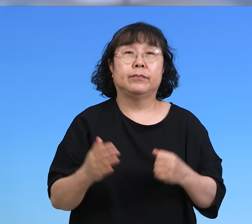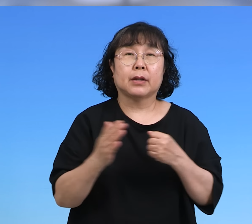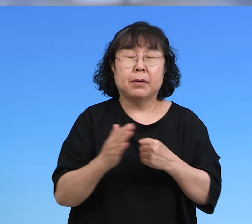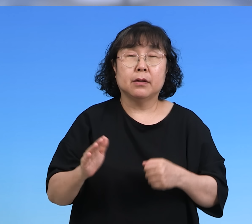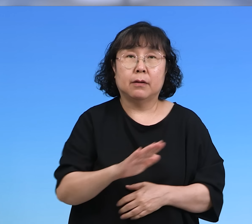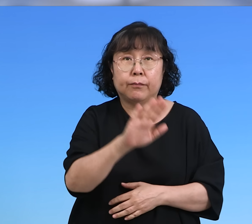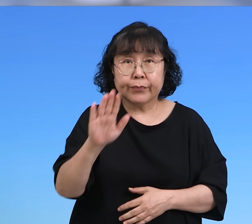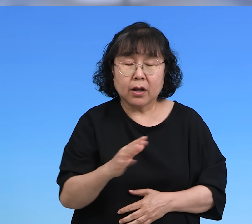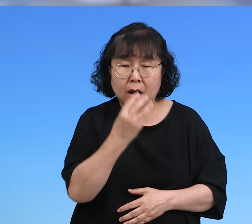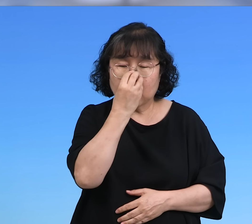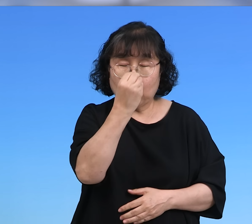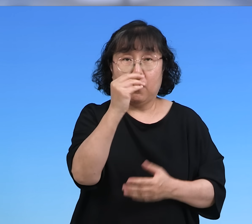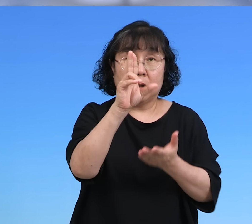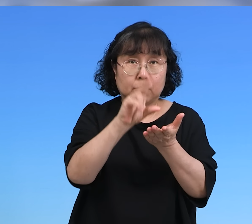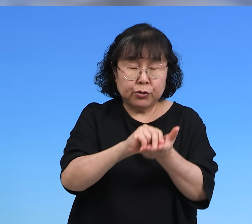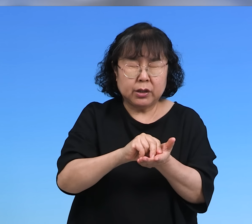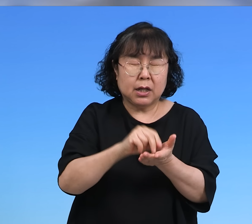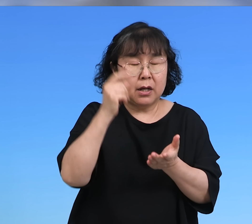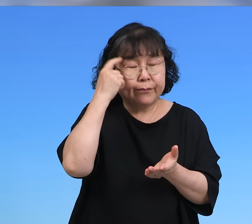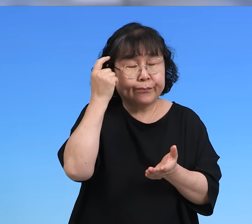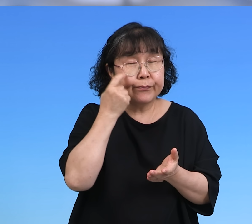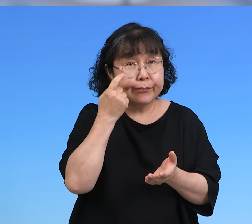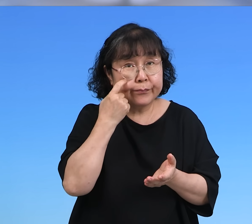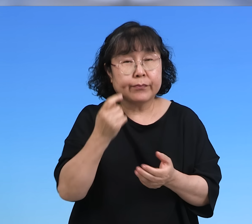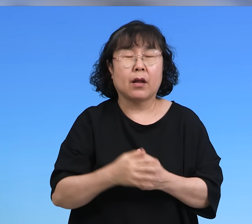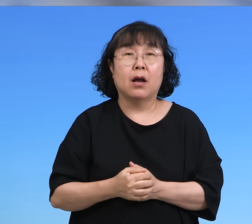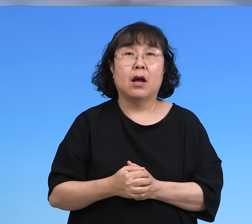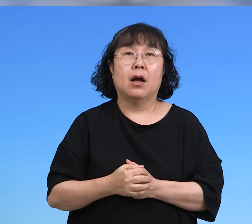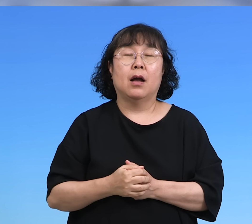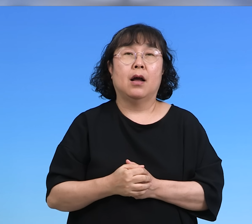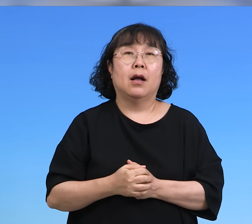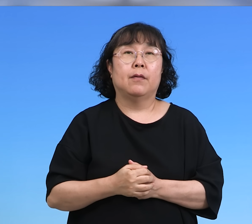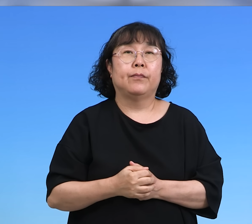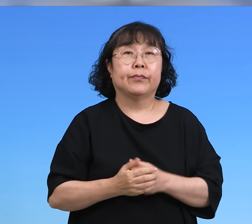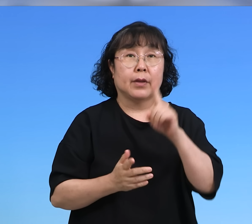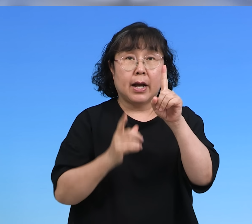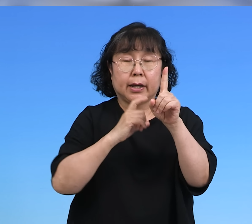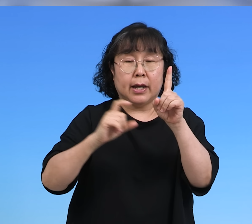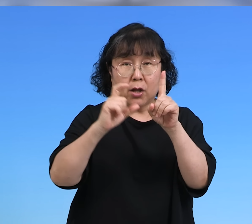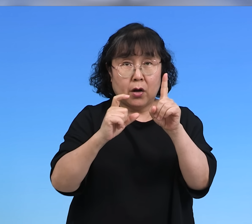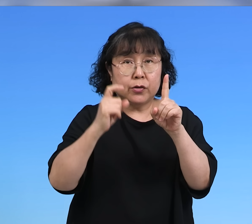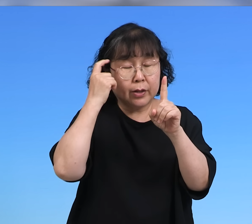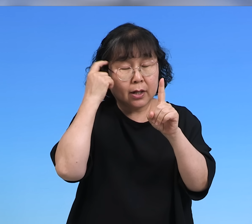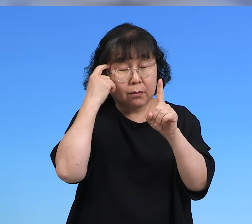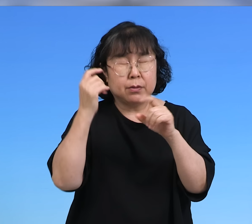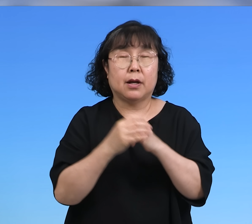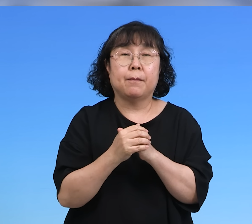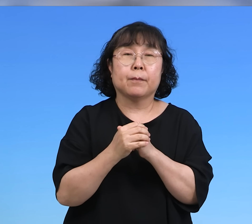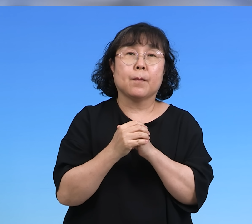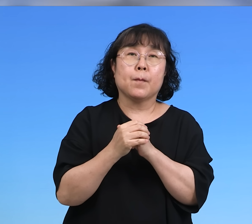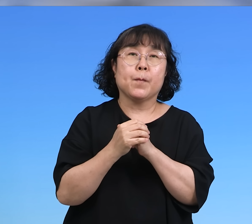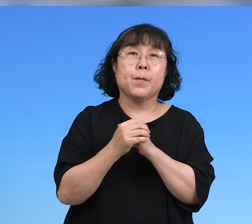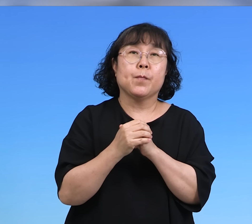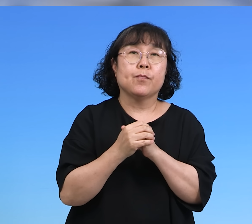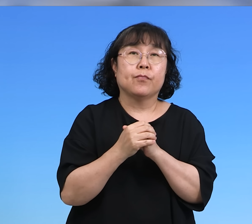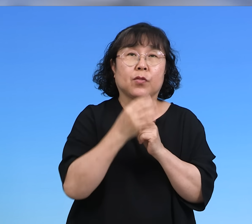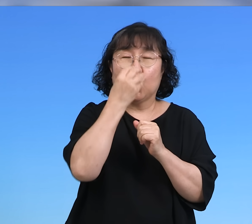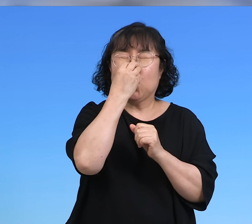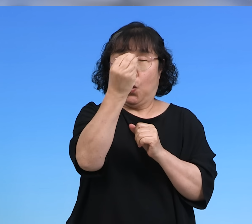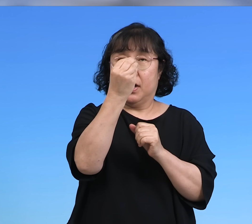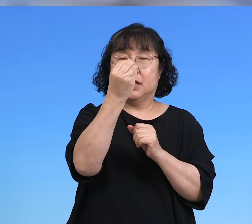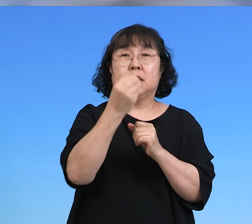이런 면에서 우리가 이제 이 교만의 문제를 돌아보니까요, 한 가지만 더 살펴볼까요? 교만과 관련해서. 교만은요, 이게 왜